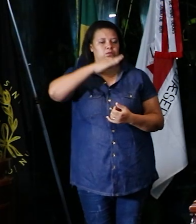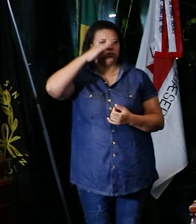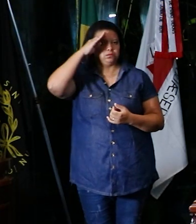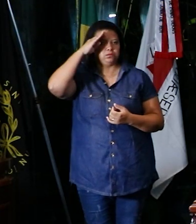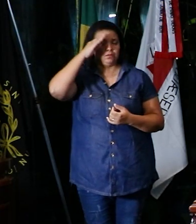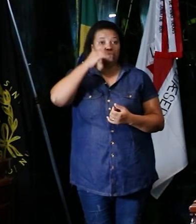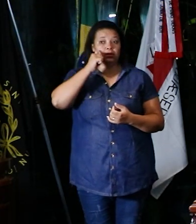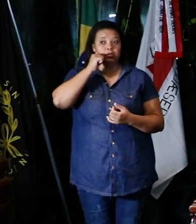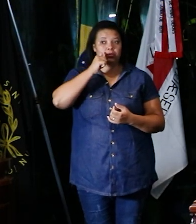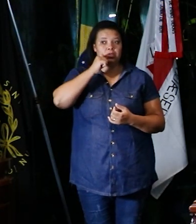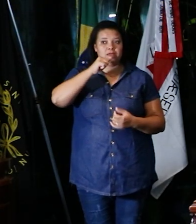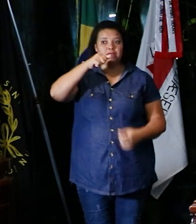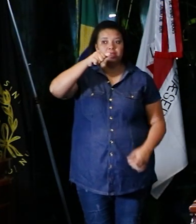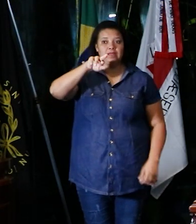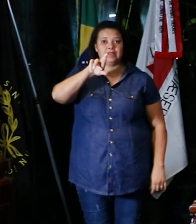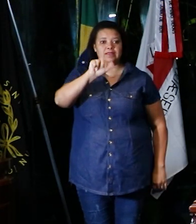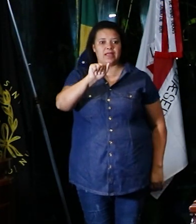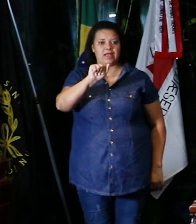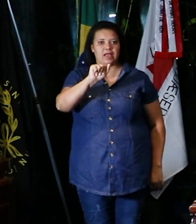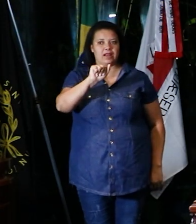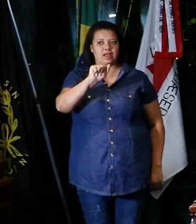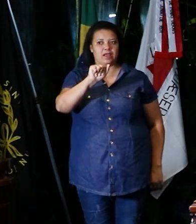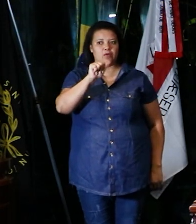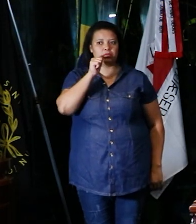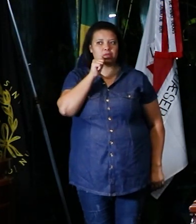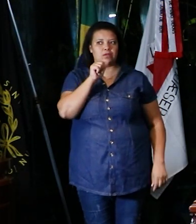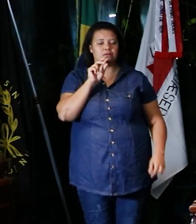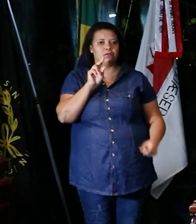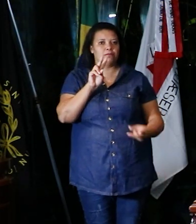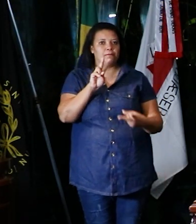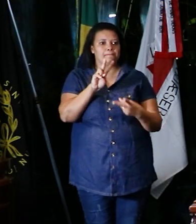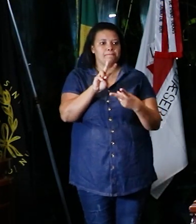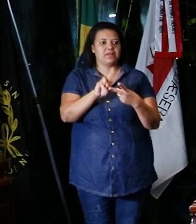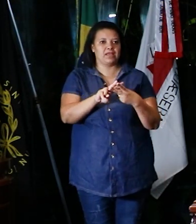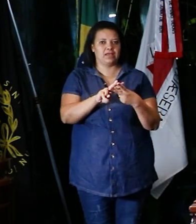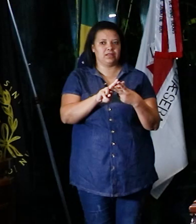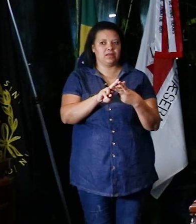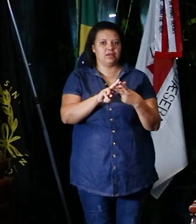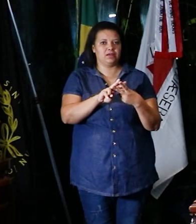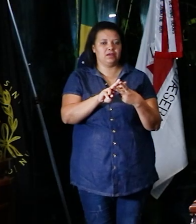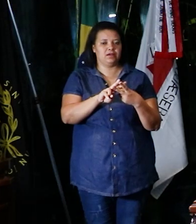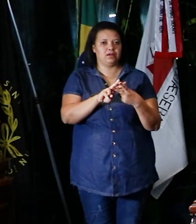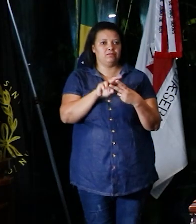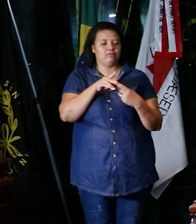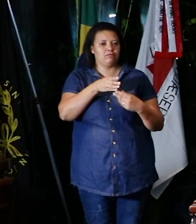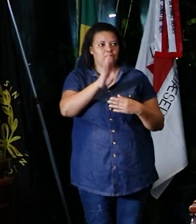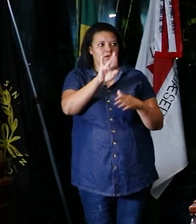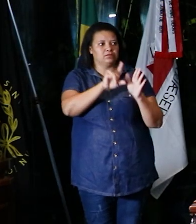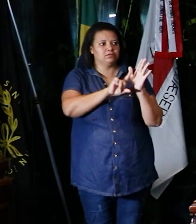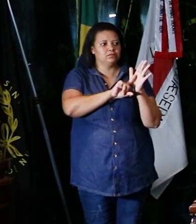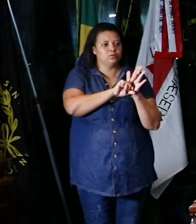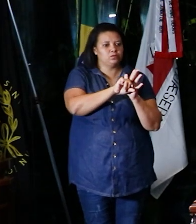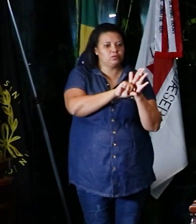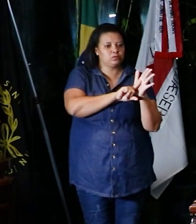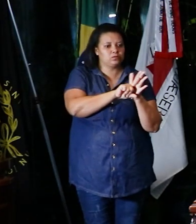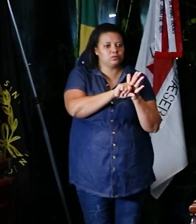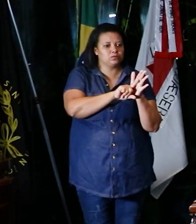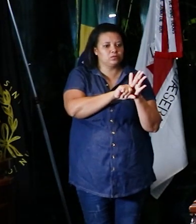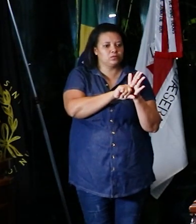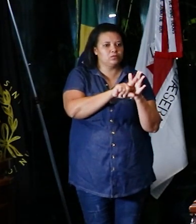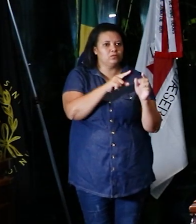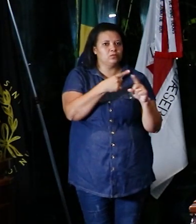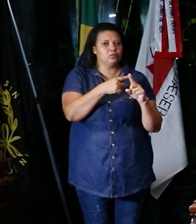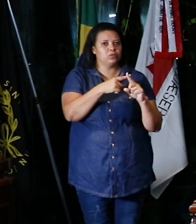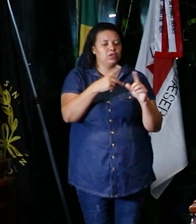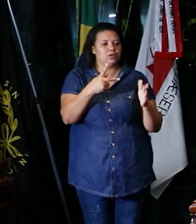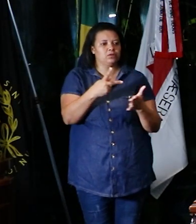Nara Leão foi presa, foi lá para investigação, porque